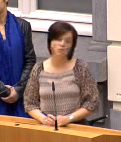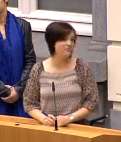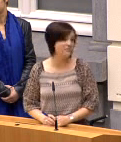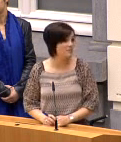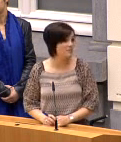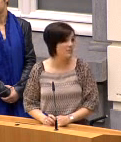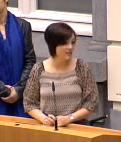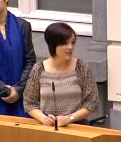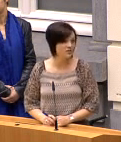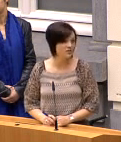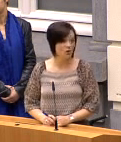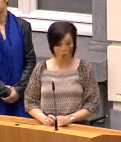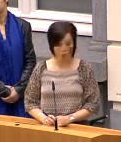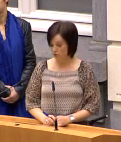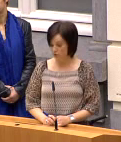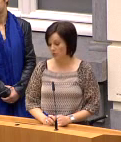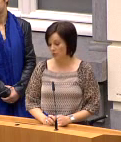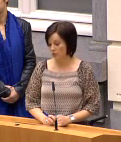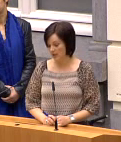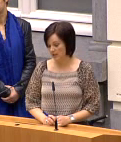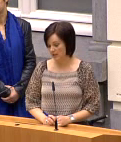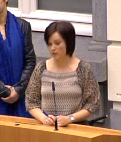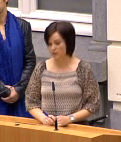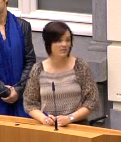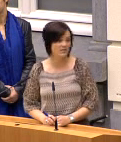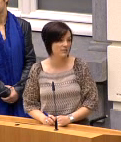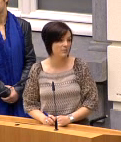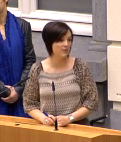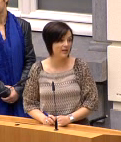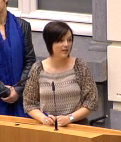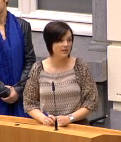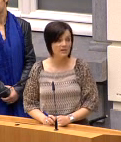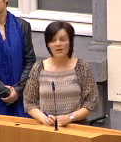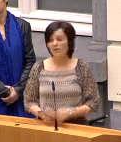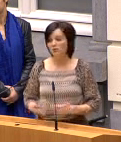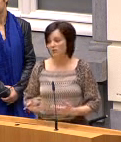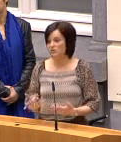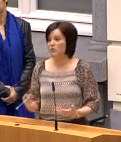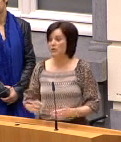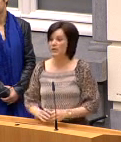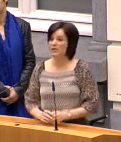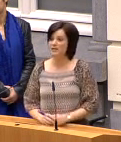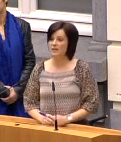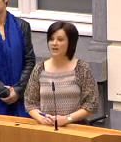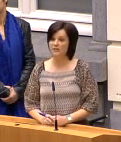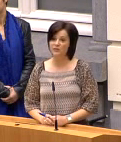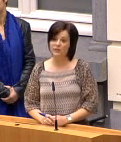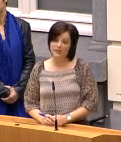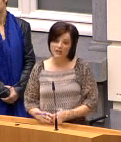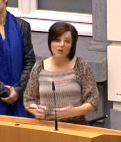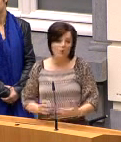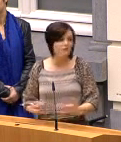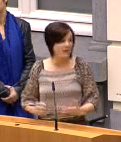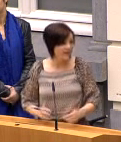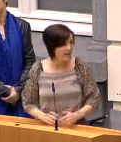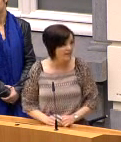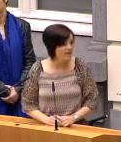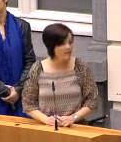divers beleid is rond die toegankelijkheid voor mensen met een beperking. En zoals de collega reeds aangeeft, ja, hoe ver ga je